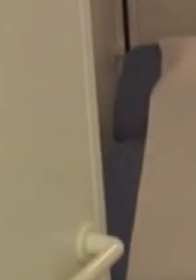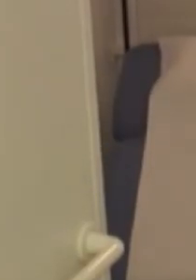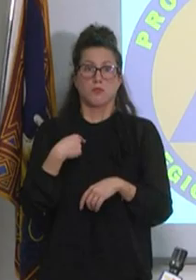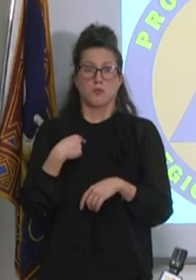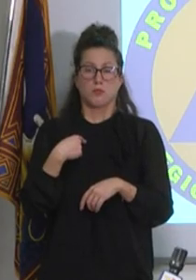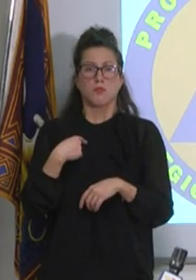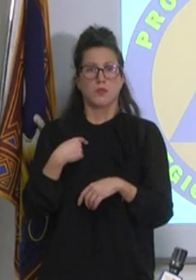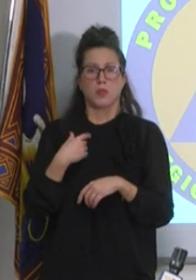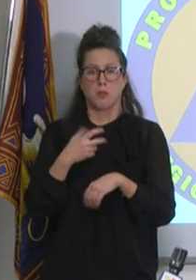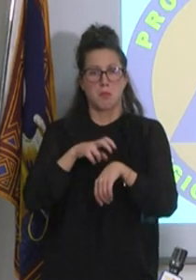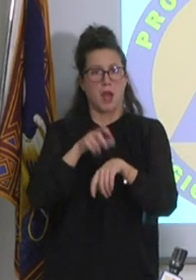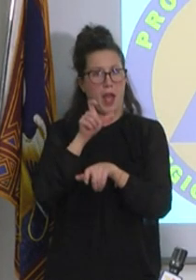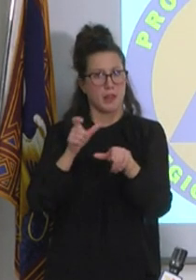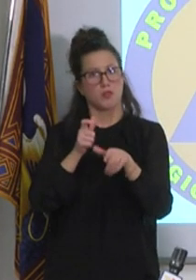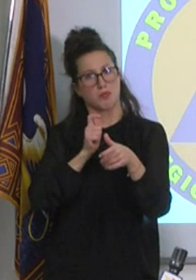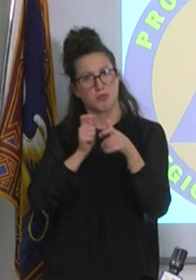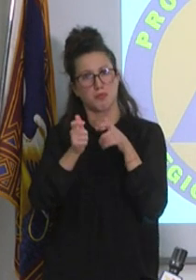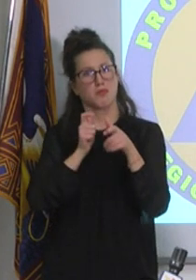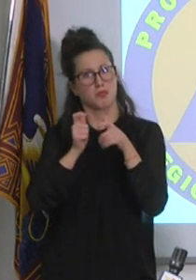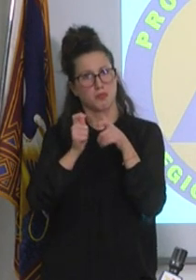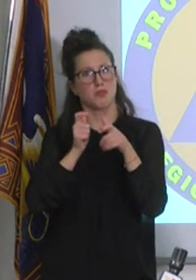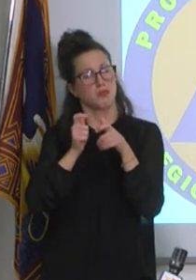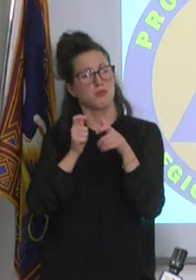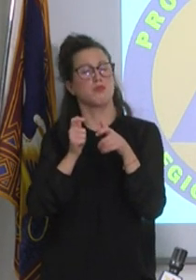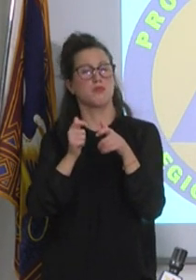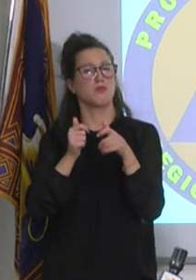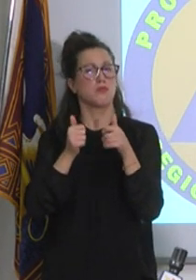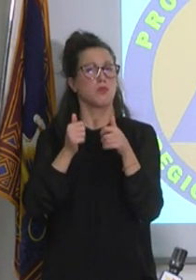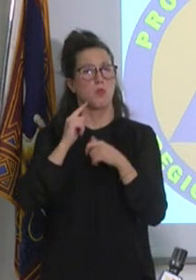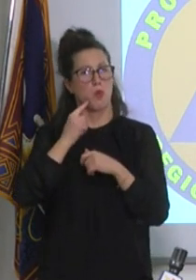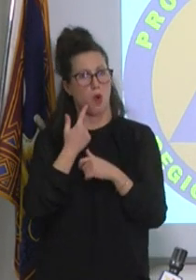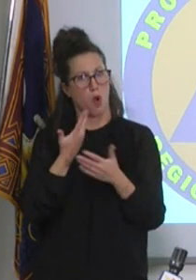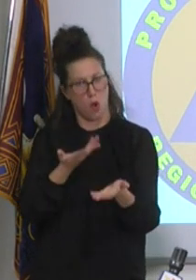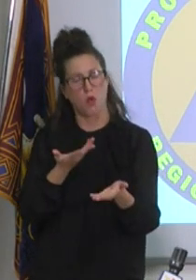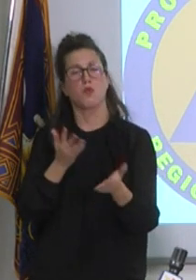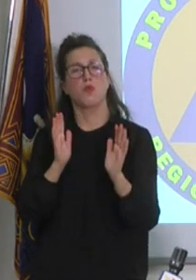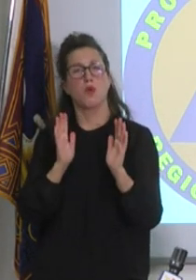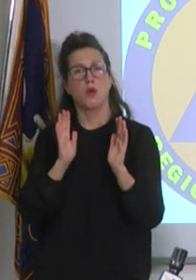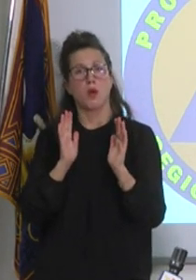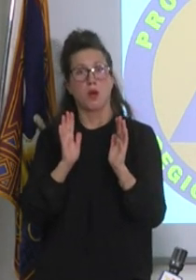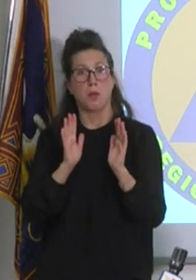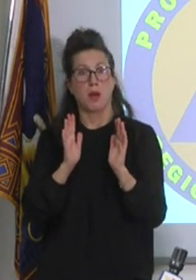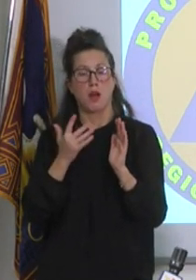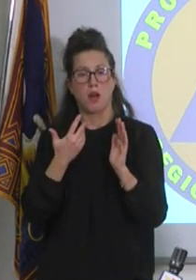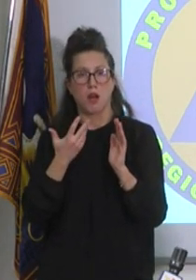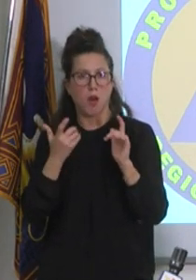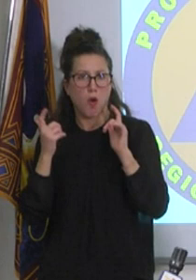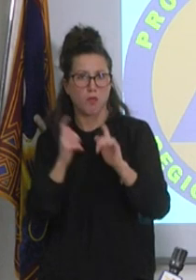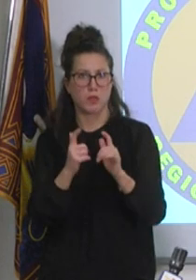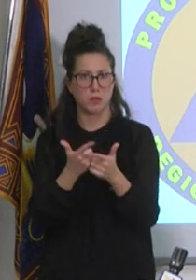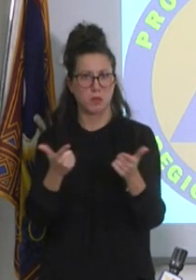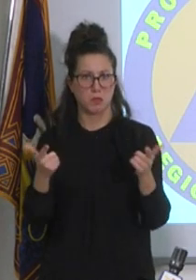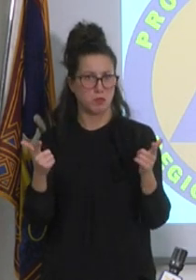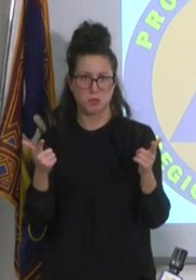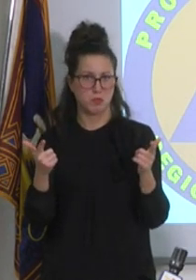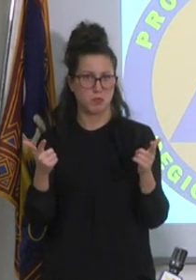regionale sinceramente non è che qua possiamo andare avanti la pelle delicata nessuna offeso i medici di base e